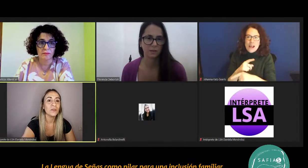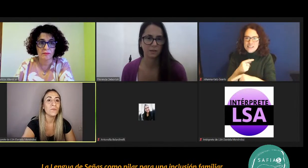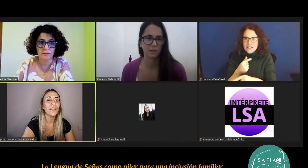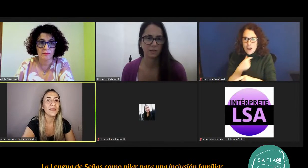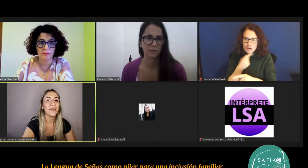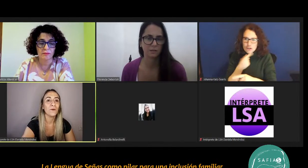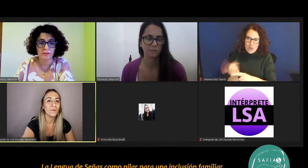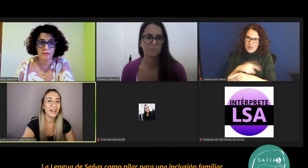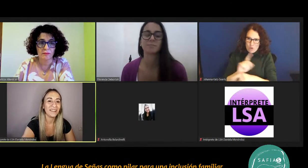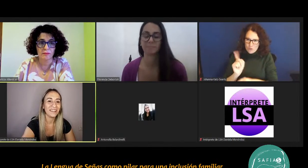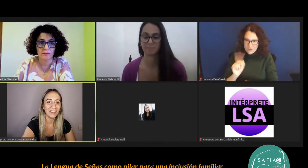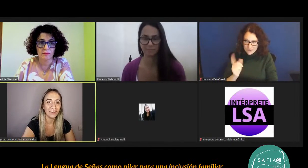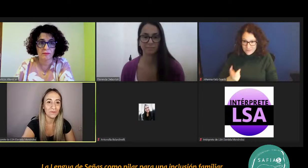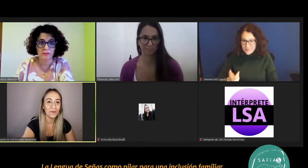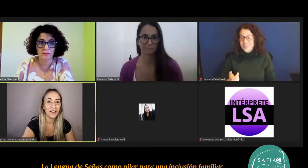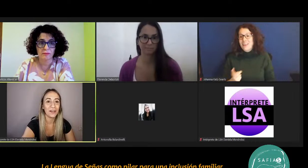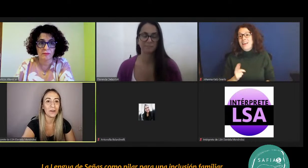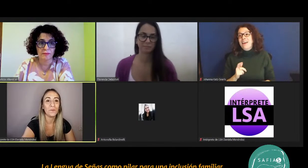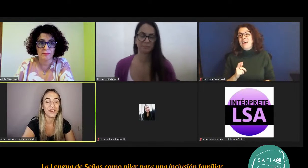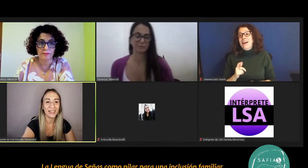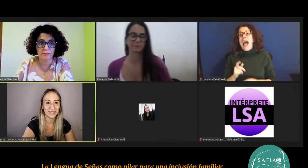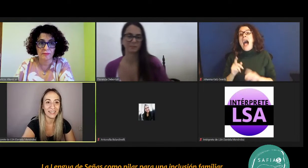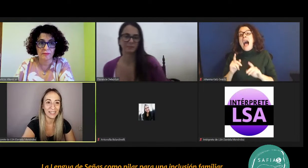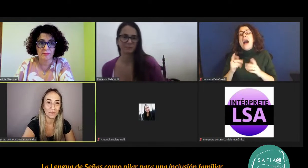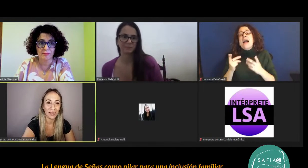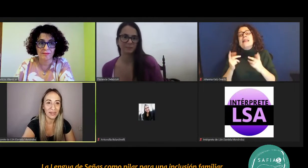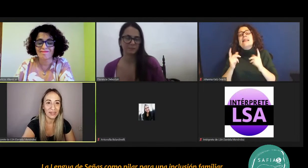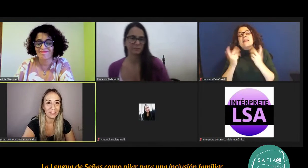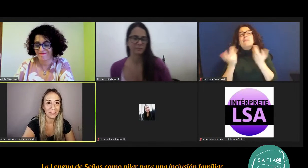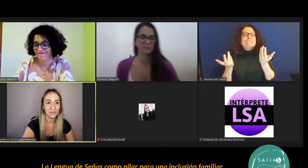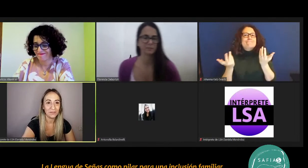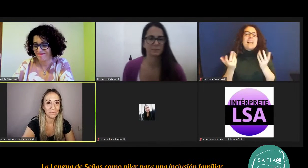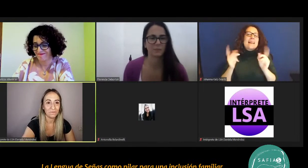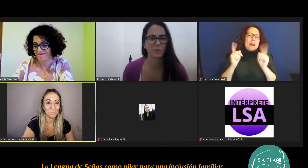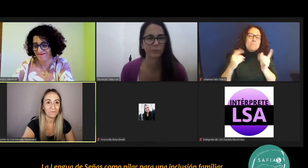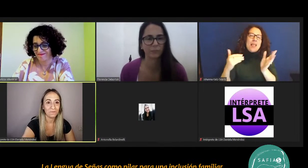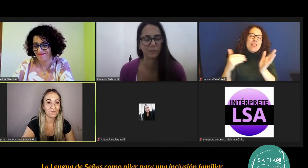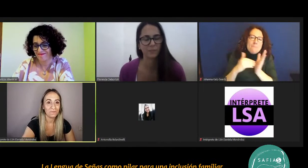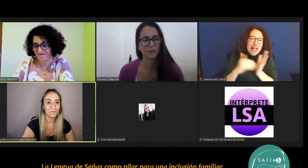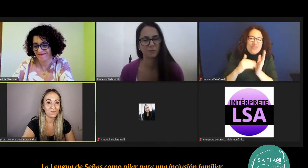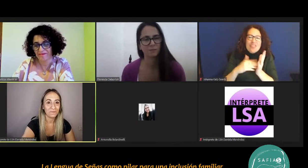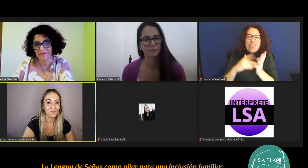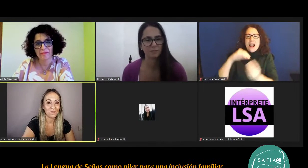no se puede volver atrás, no se puede recuperar esa etapa.